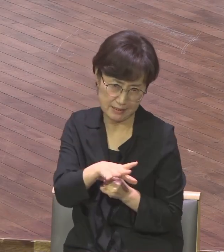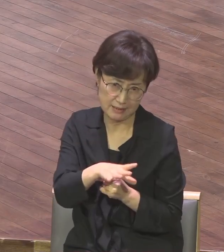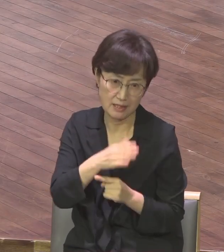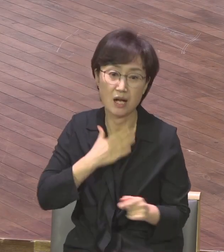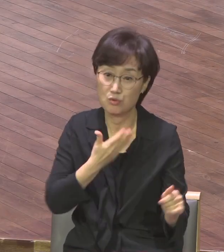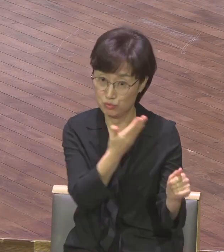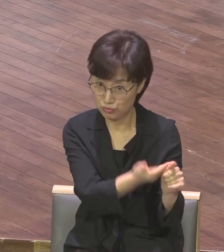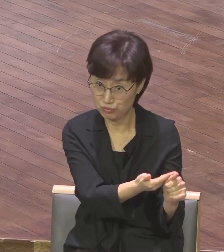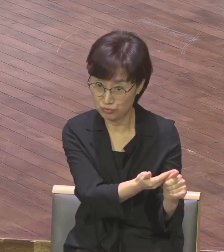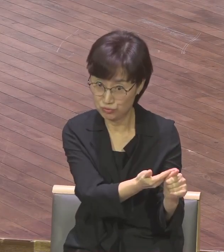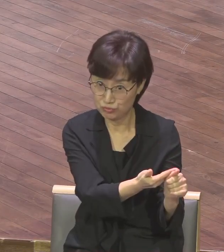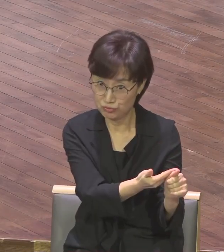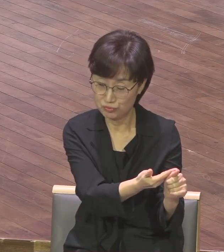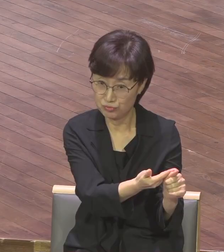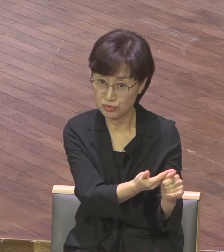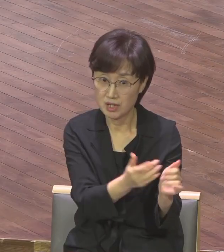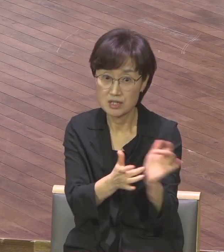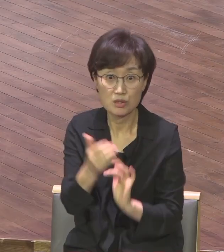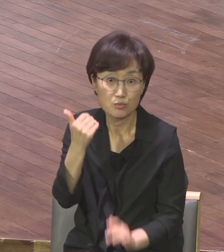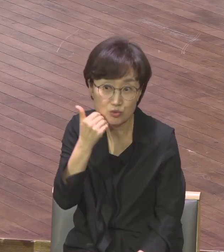예수님이 누구라고요?